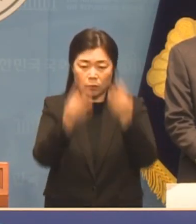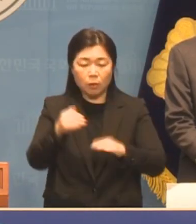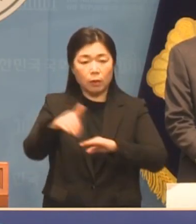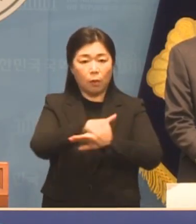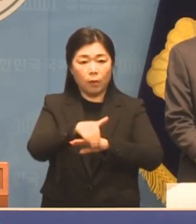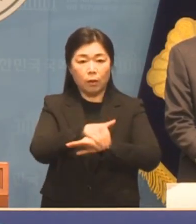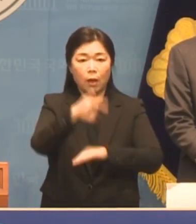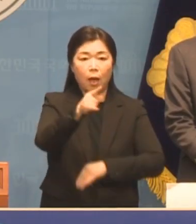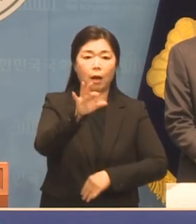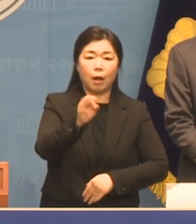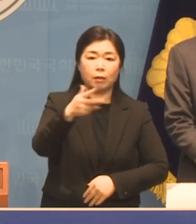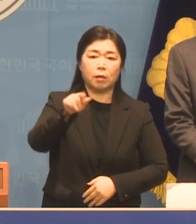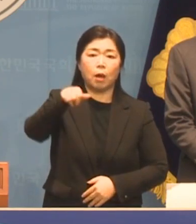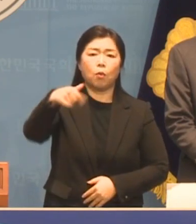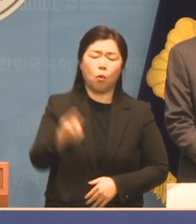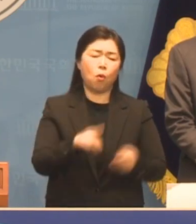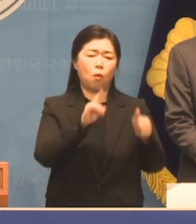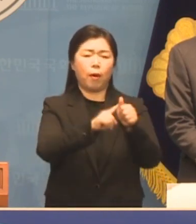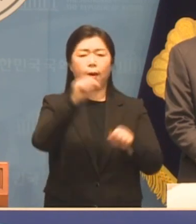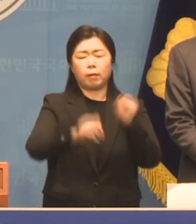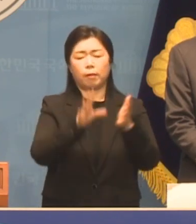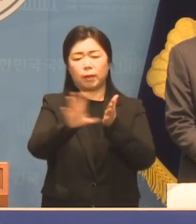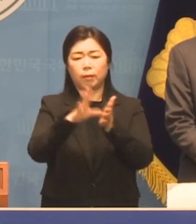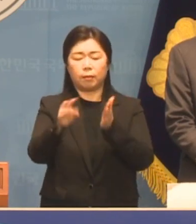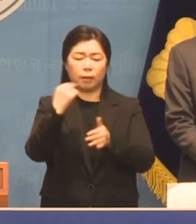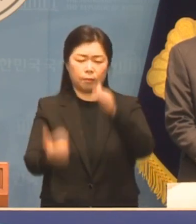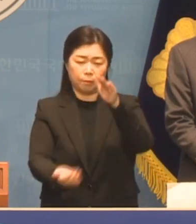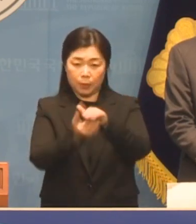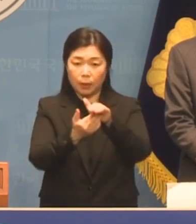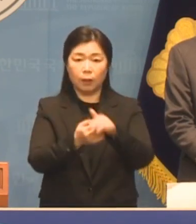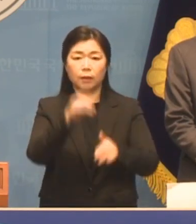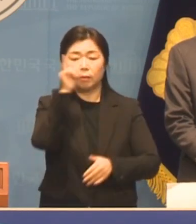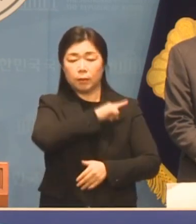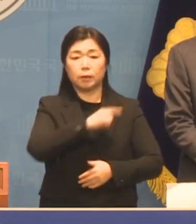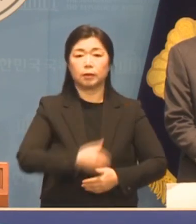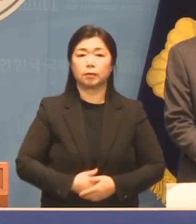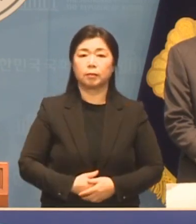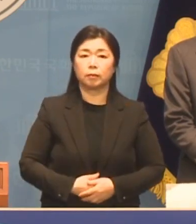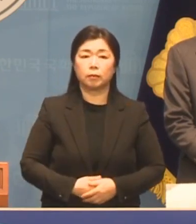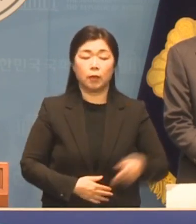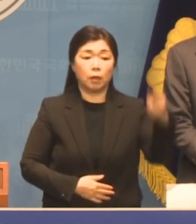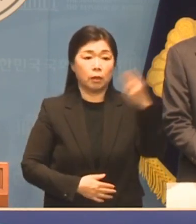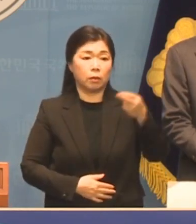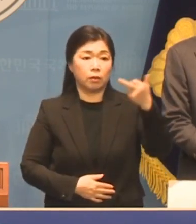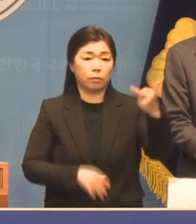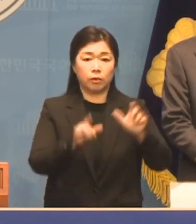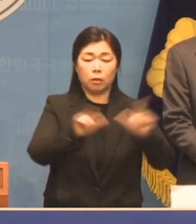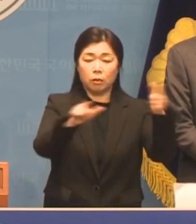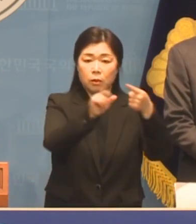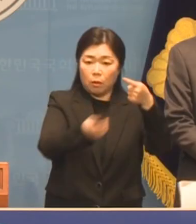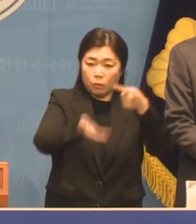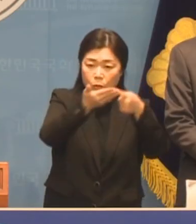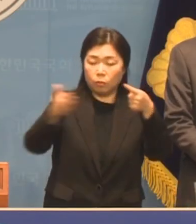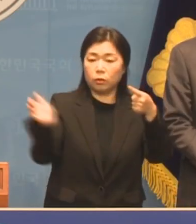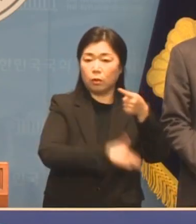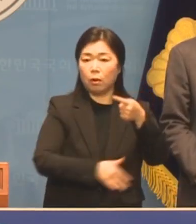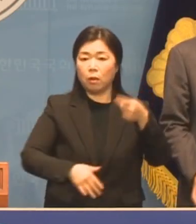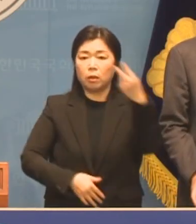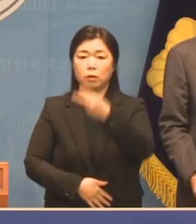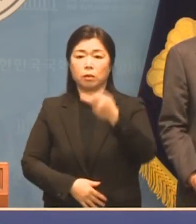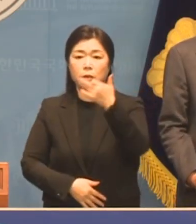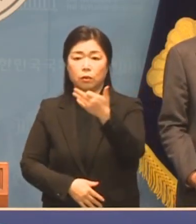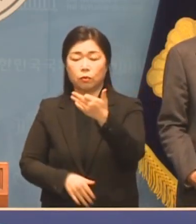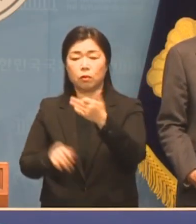예정인 강창고의 만행은 악랄하기 그지없습니다. 2017년 1월 초경부터